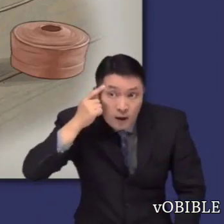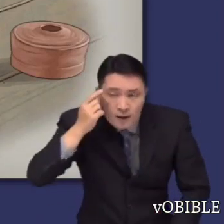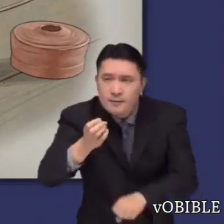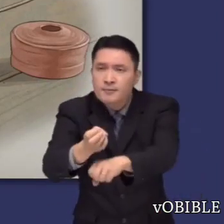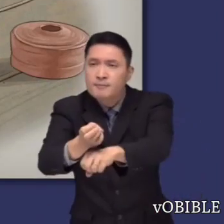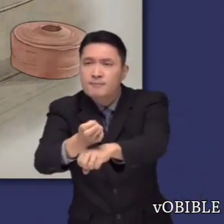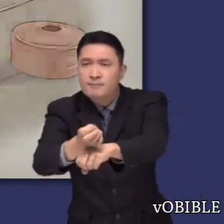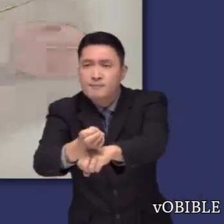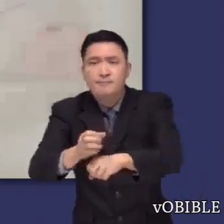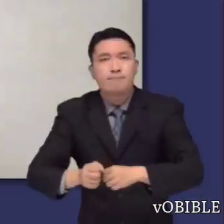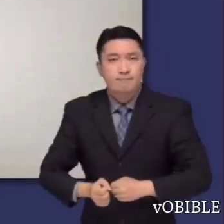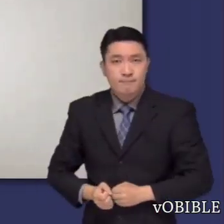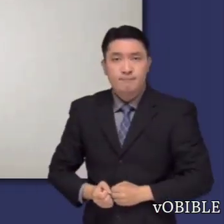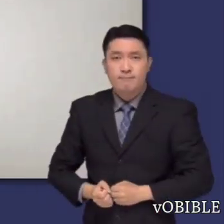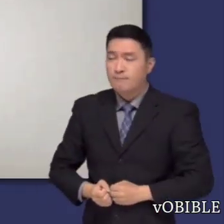记。